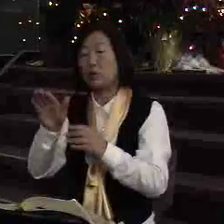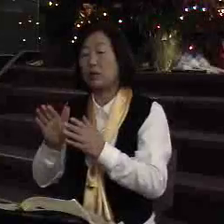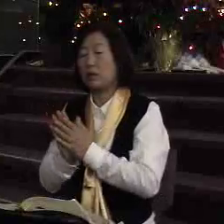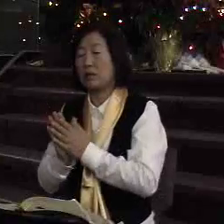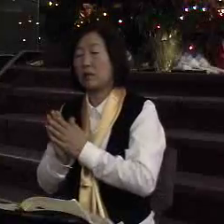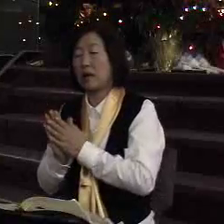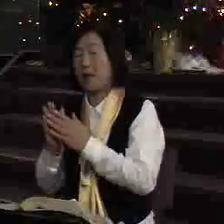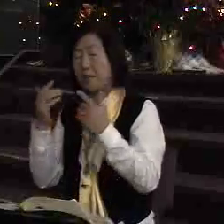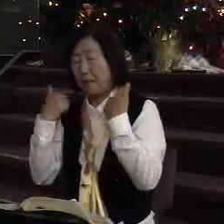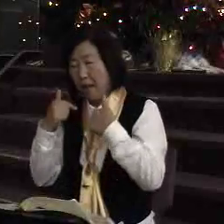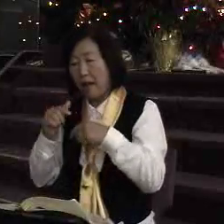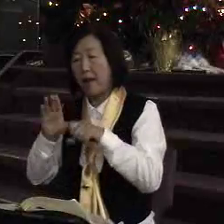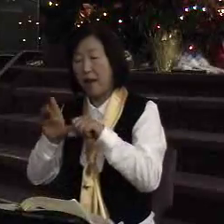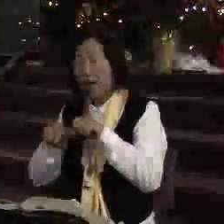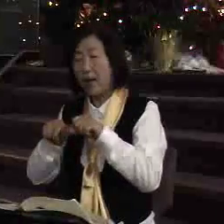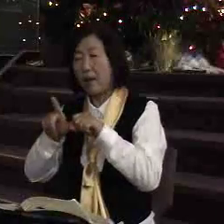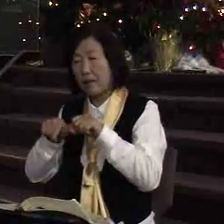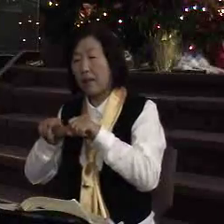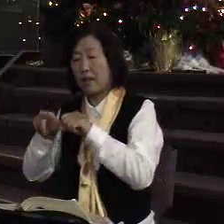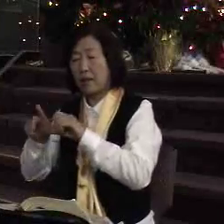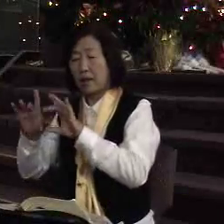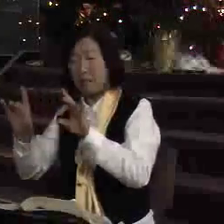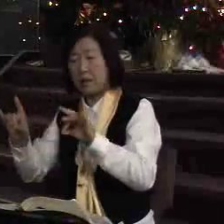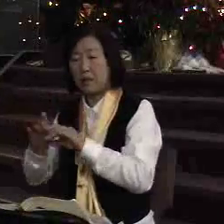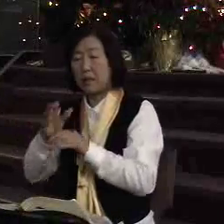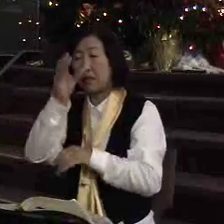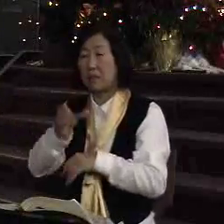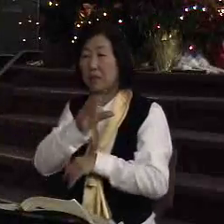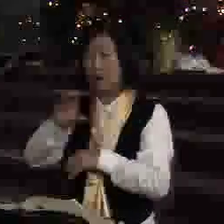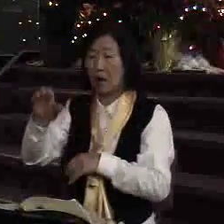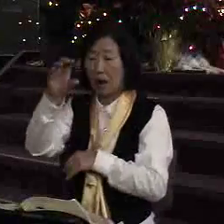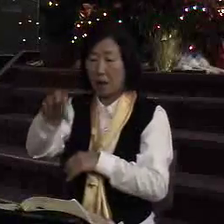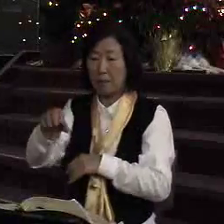우리는 매 순간 십자가 앞에 나와